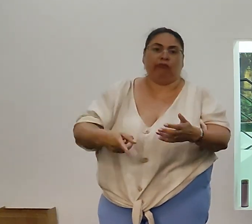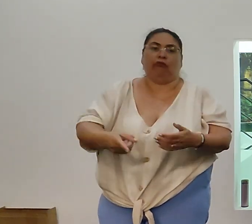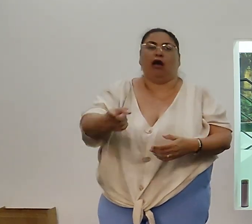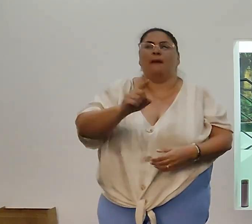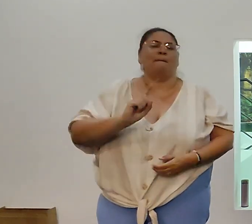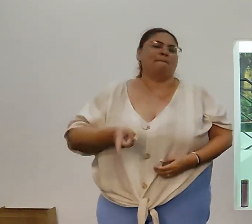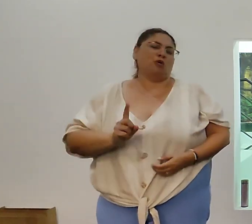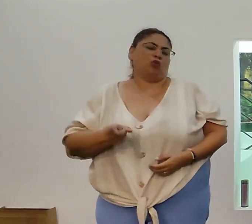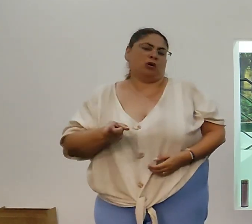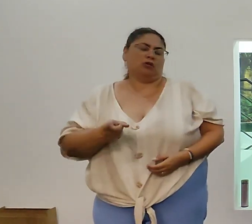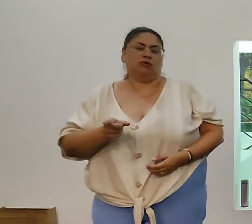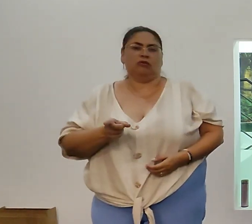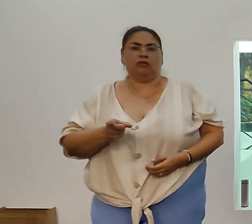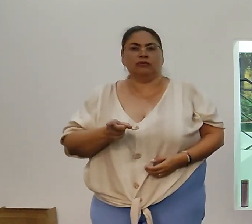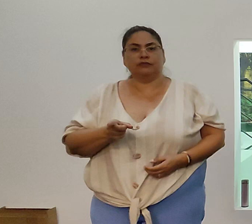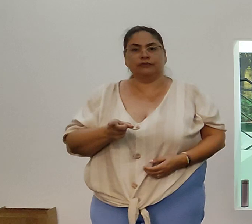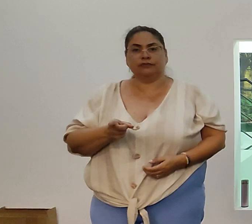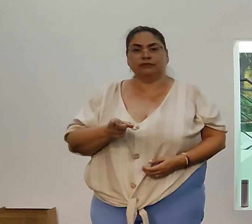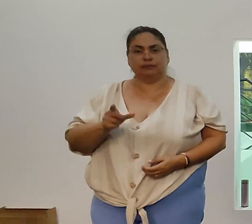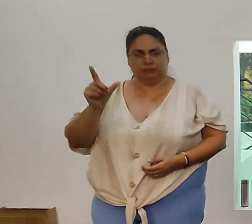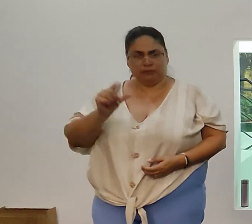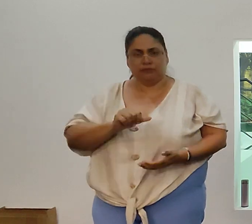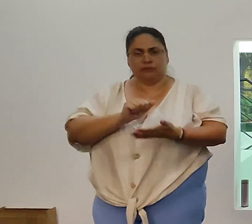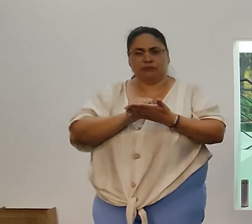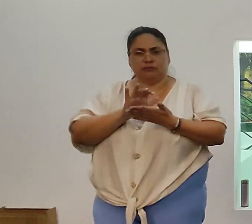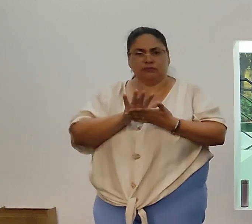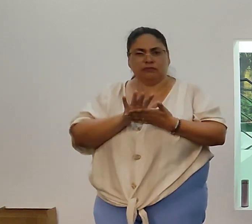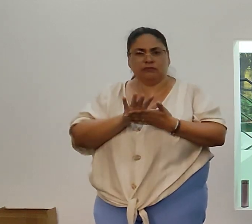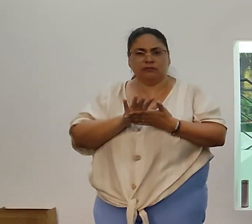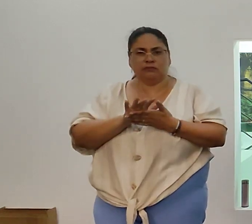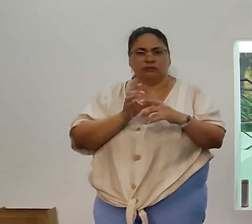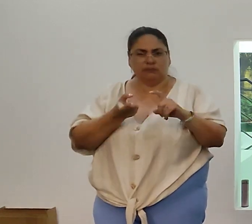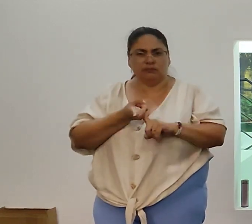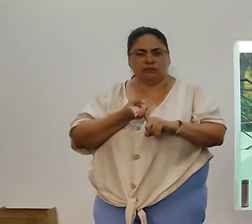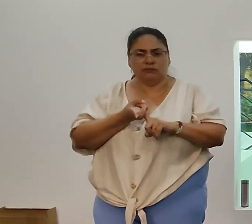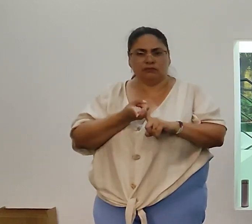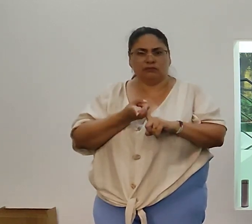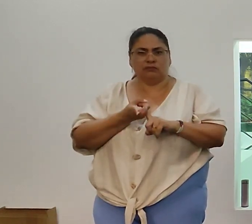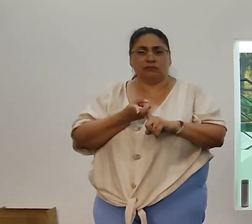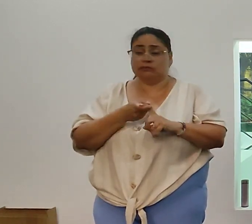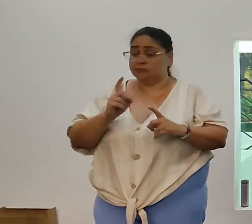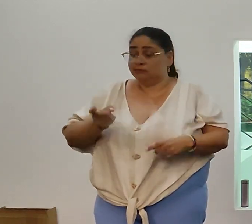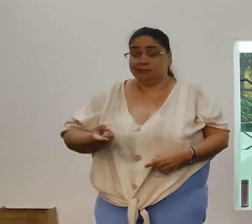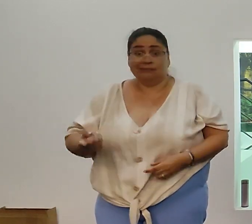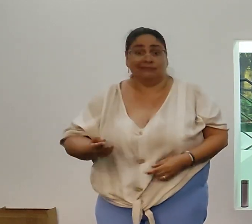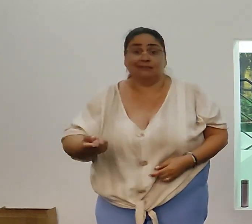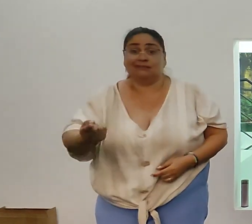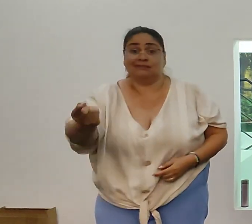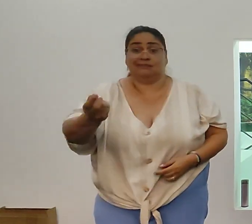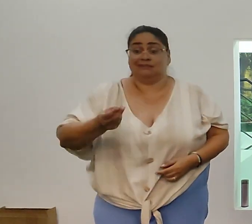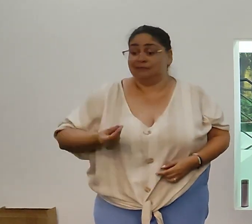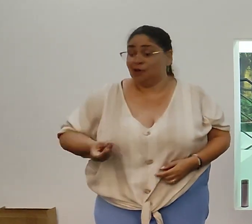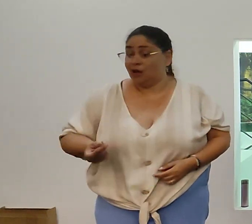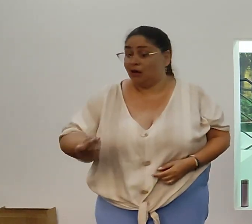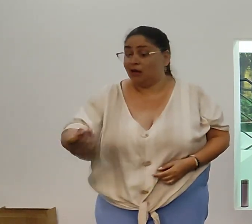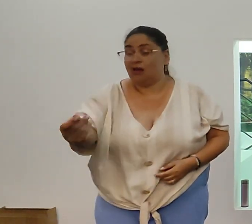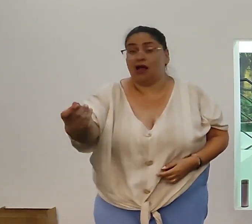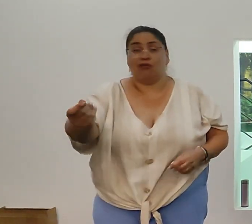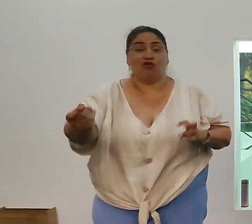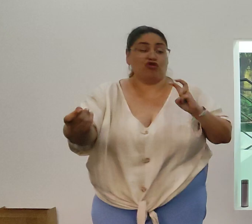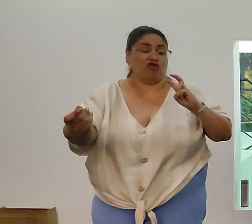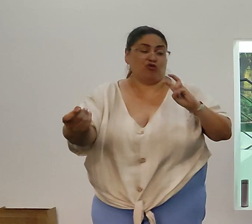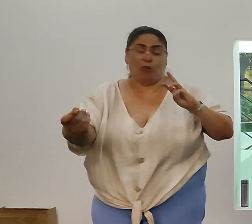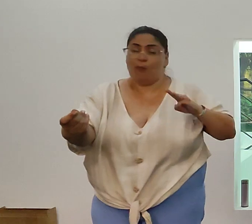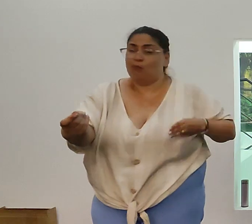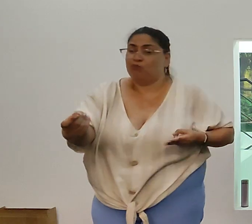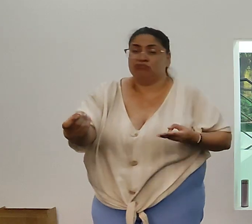1000 anos. A sua pena diminuiu? Quanto é 1000 anos menos o infinito? Ele ficou 5 milhões de